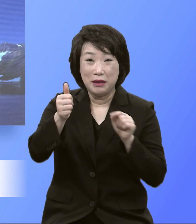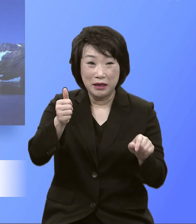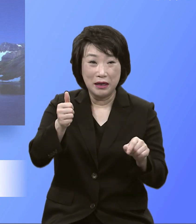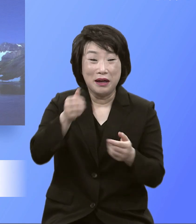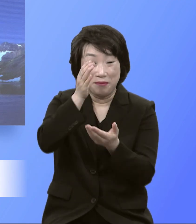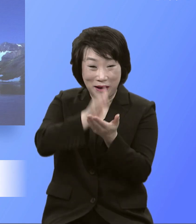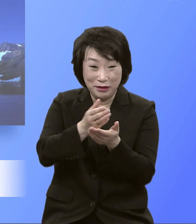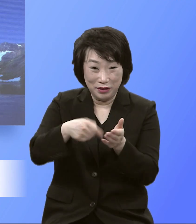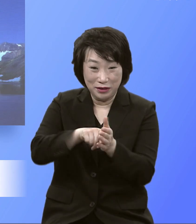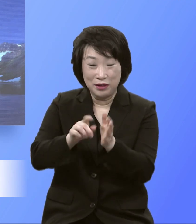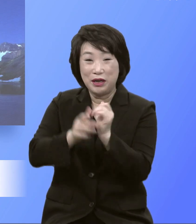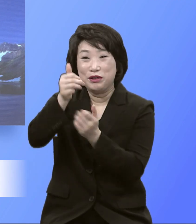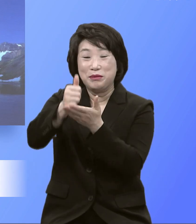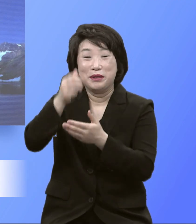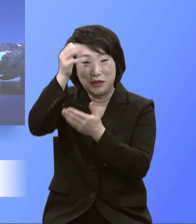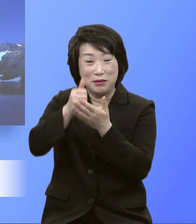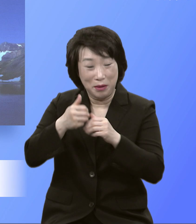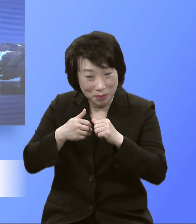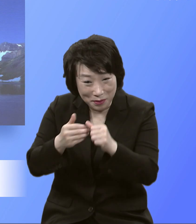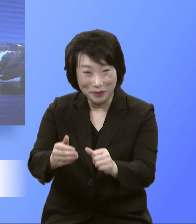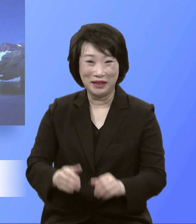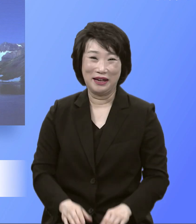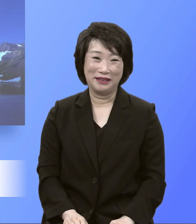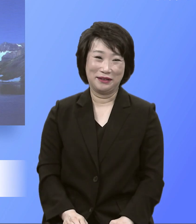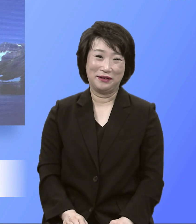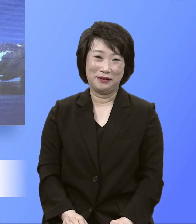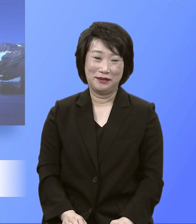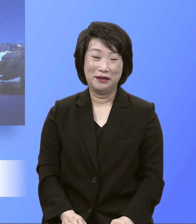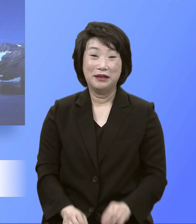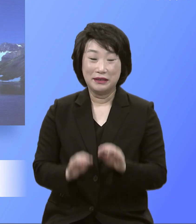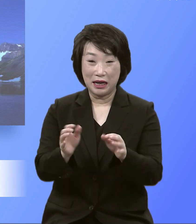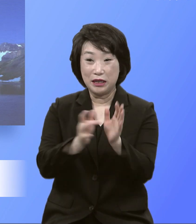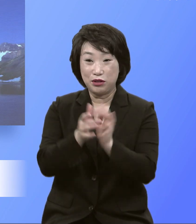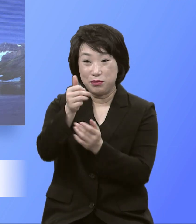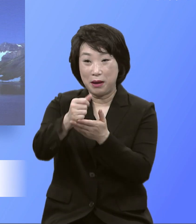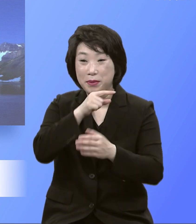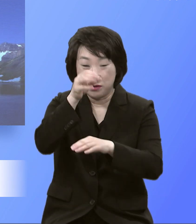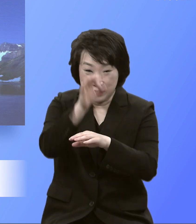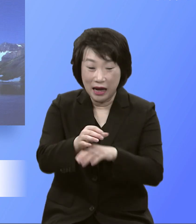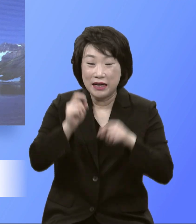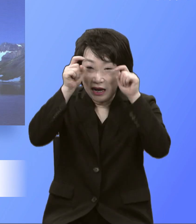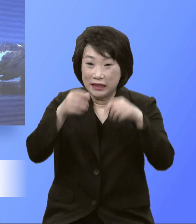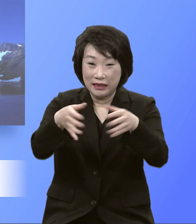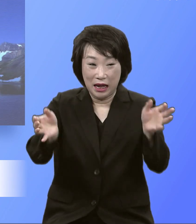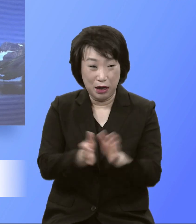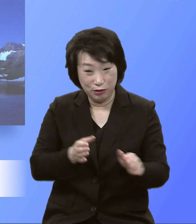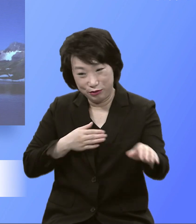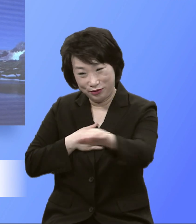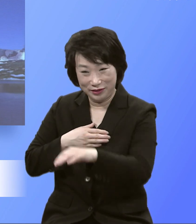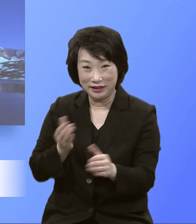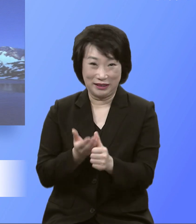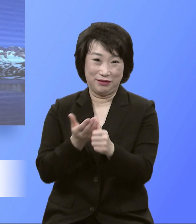그러지 못하도록 예수님이 성령을 보내서 자기 피로 사신 양떼를 치게 했다.